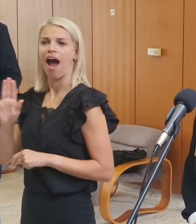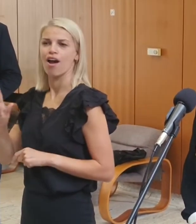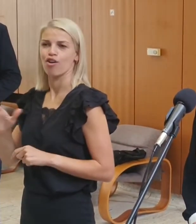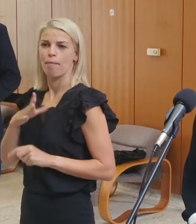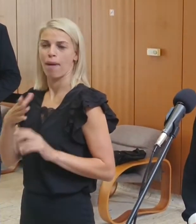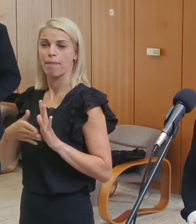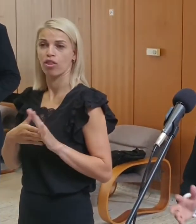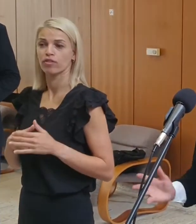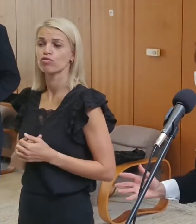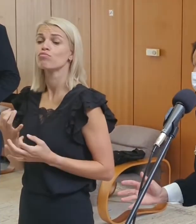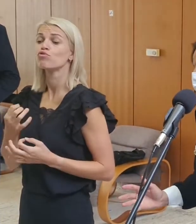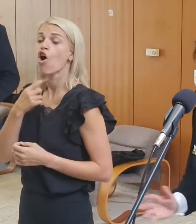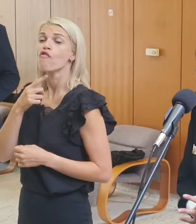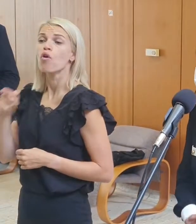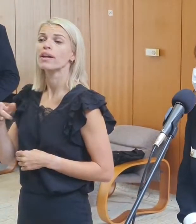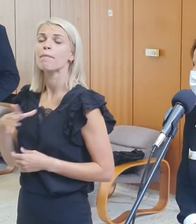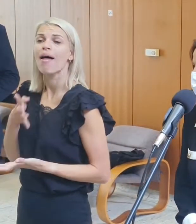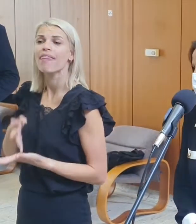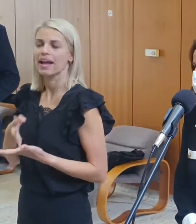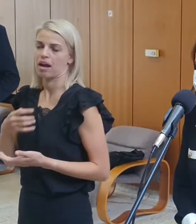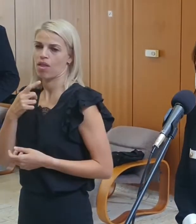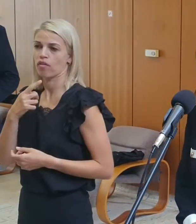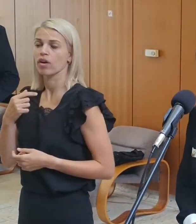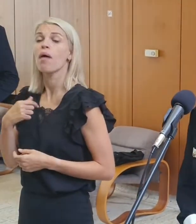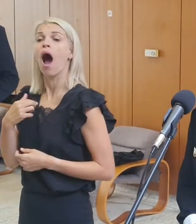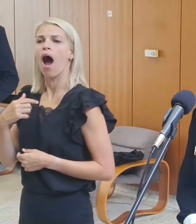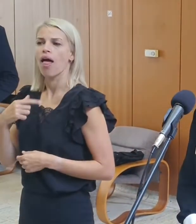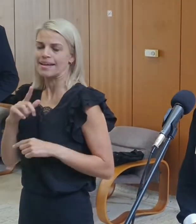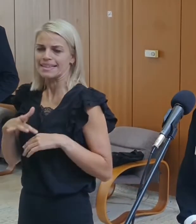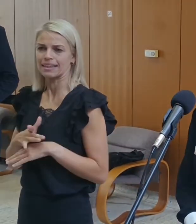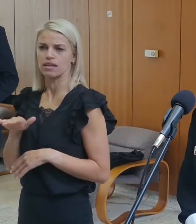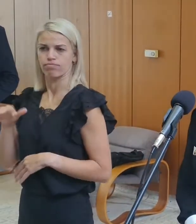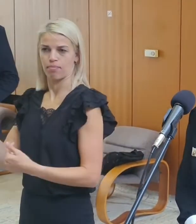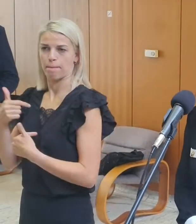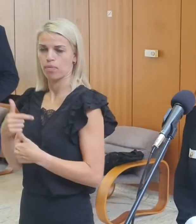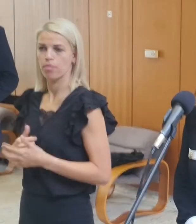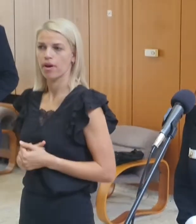premiéra. Tak hovoríte, že máte jeho podporu? Áno, cítim jeho podporu, je to pravda. Aj